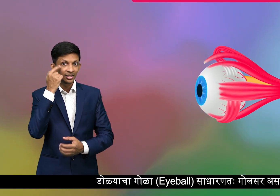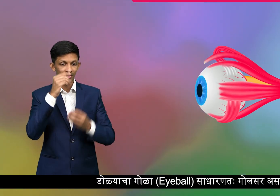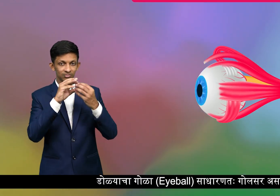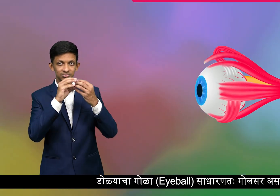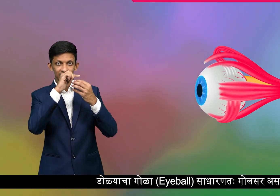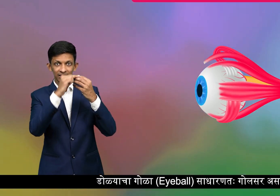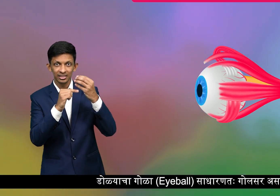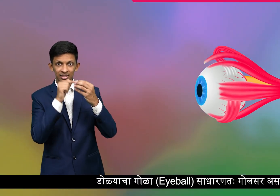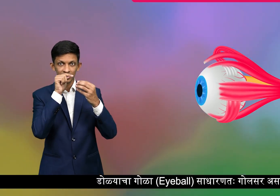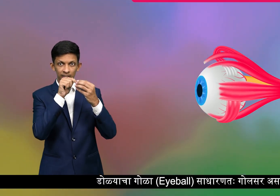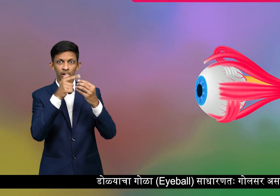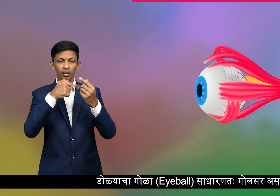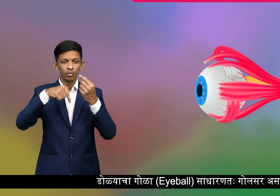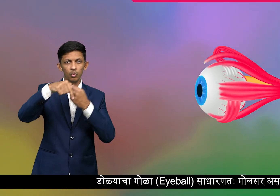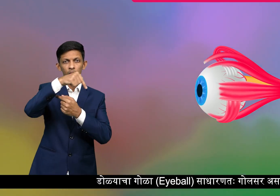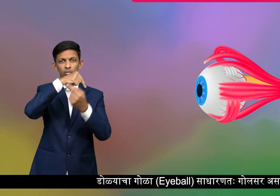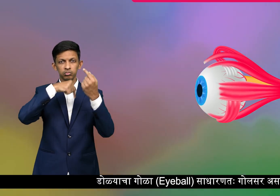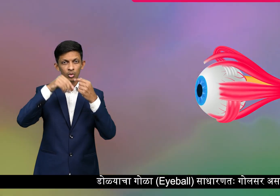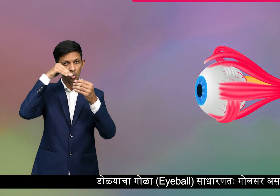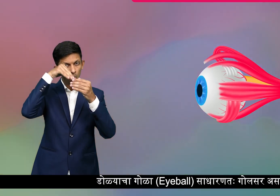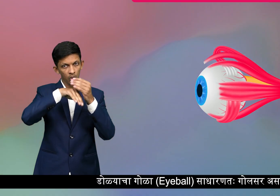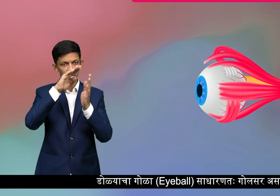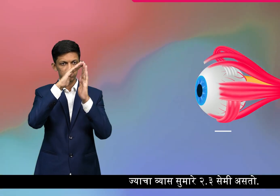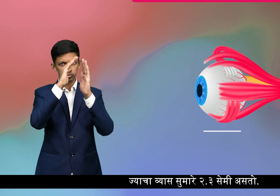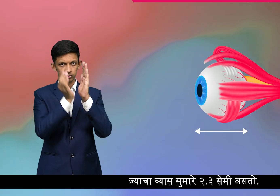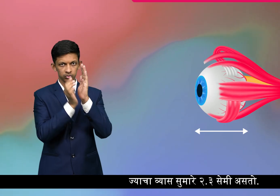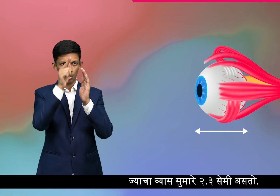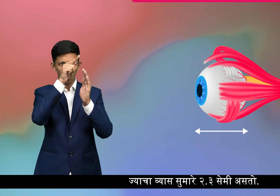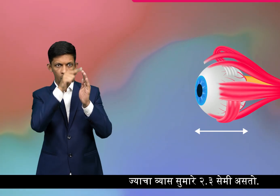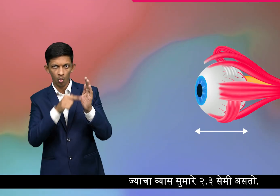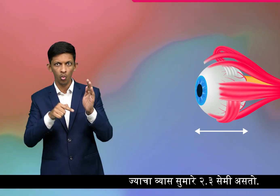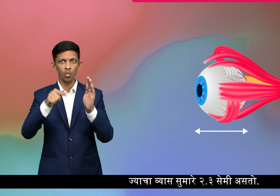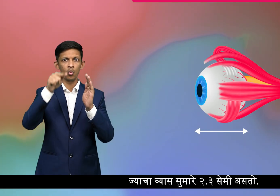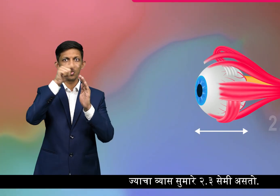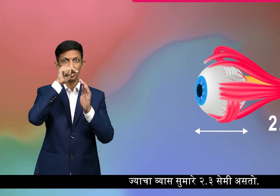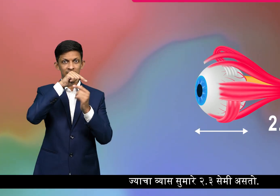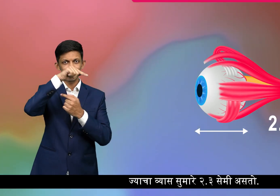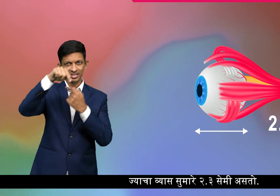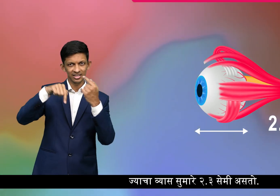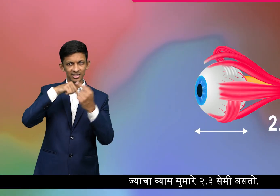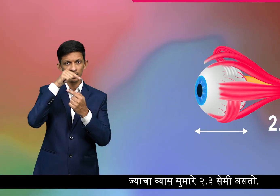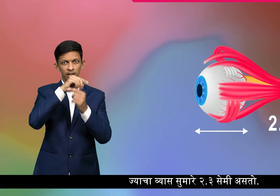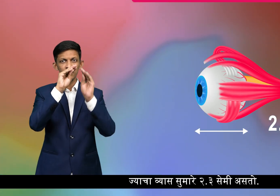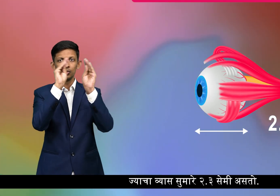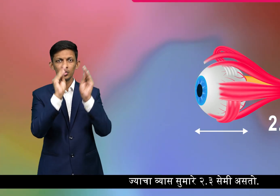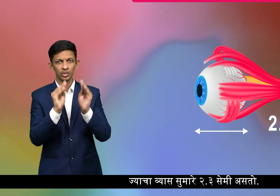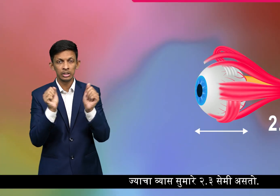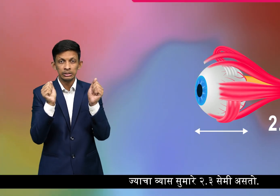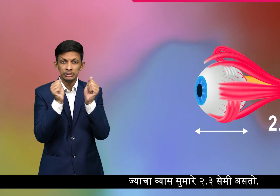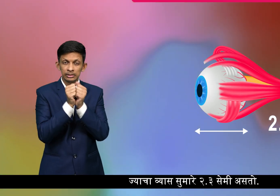डोळ्याचा गोळा आयबॉल साधारणतः गोलसर असतो, ज्याचा व्यास सुमारे 2.3 सेमी असतो.